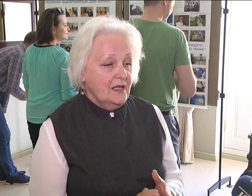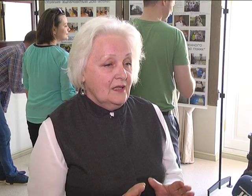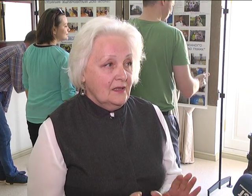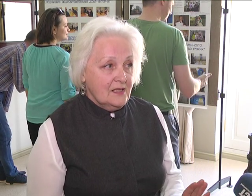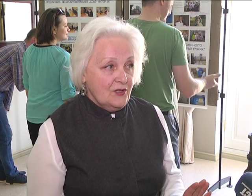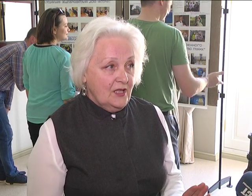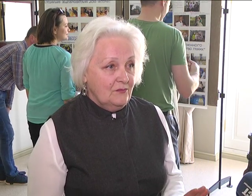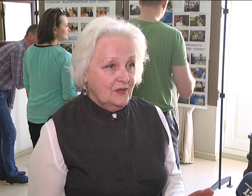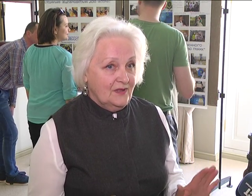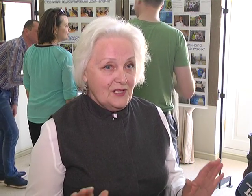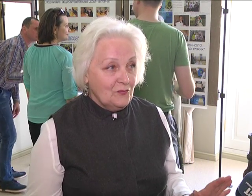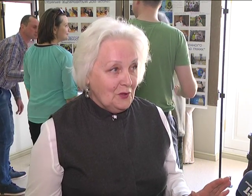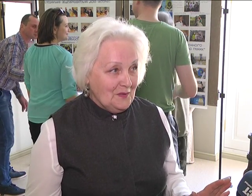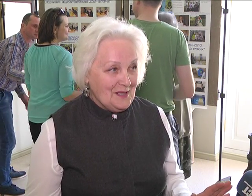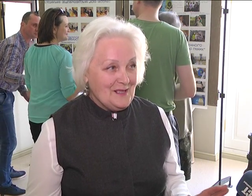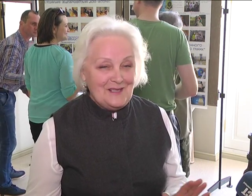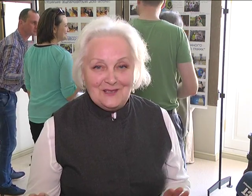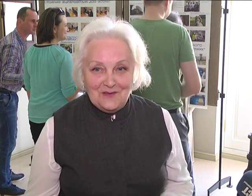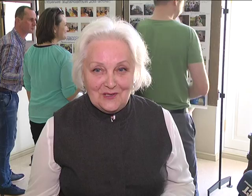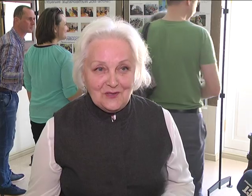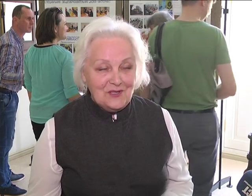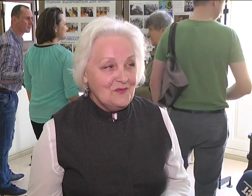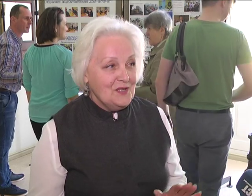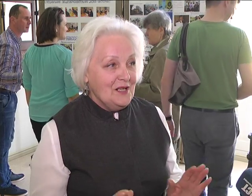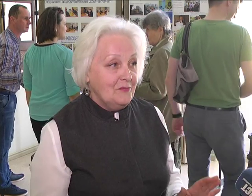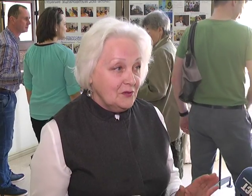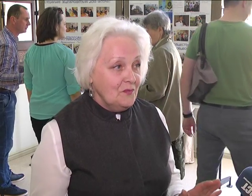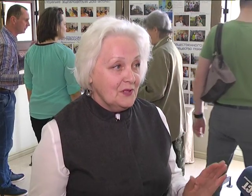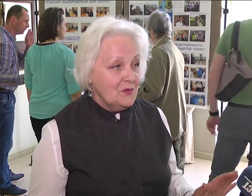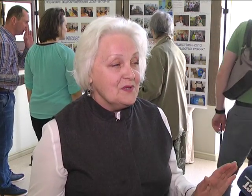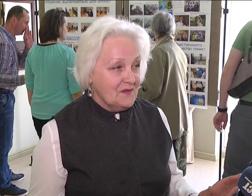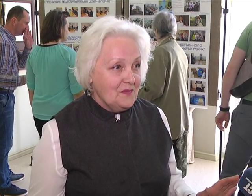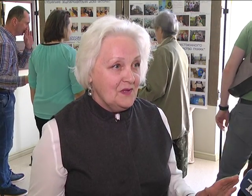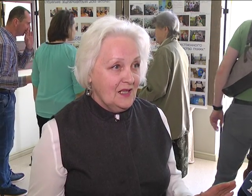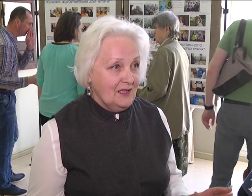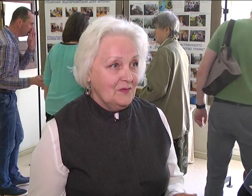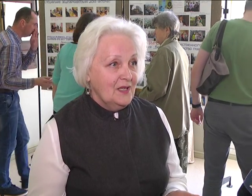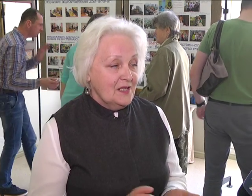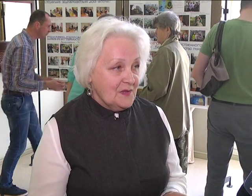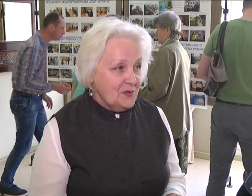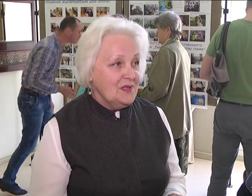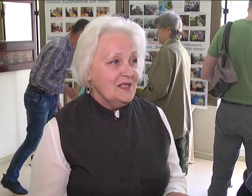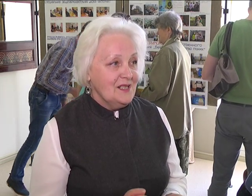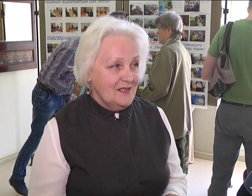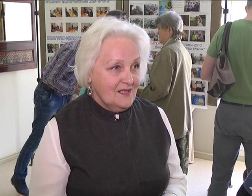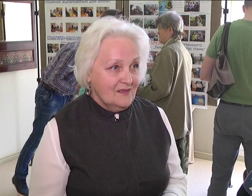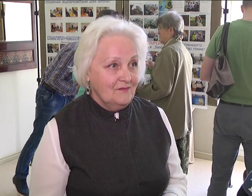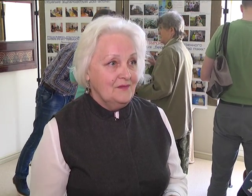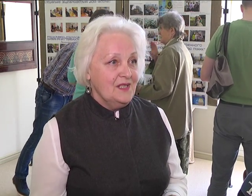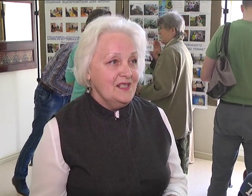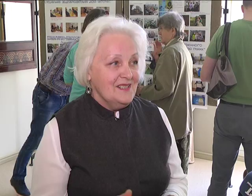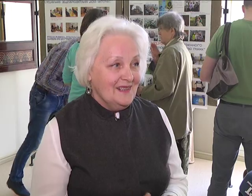нас. Сначала мы освоим, так сказать, краеведческий музей, а потом пойдем по своим филиалам. Спасенные